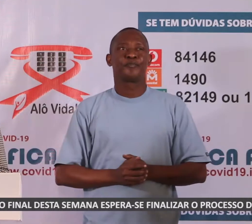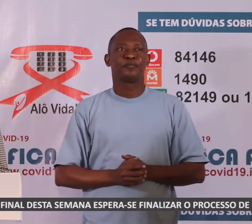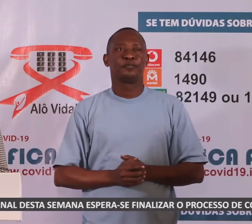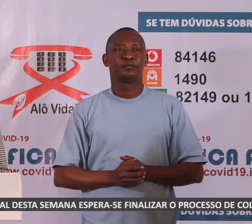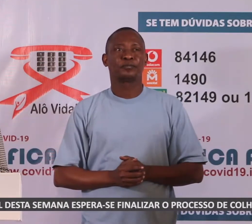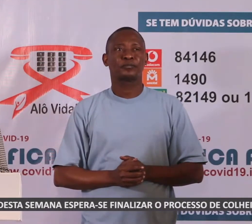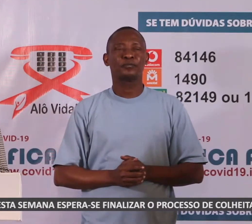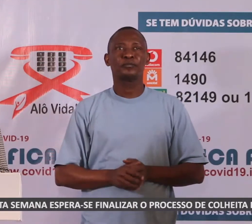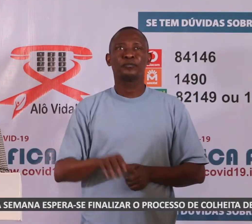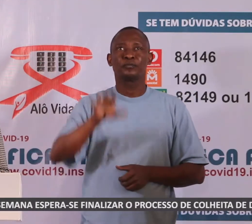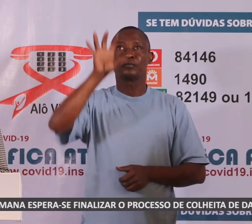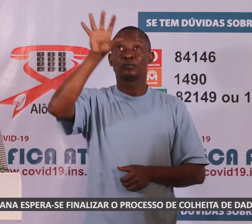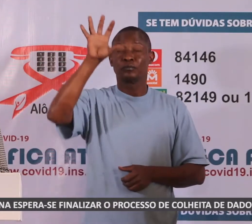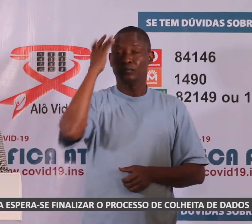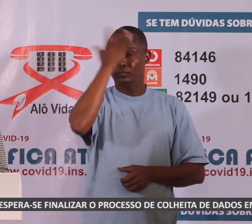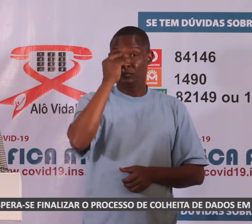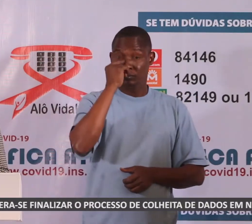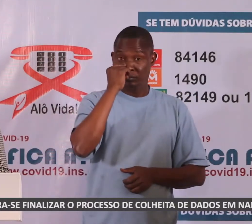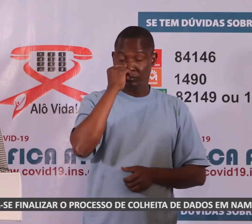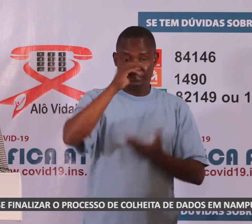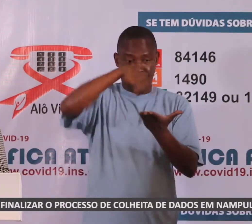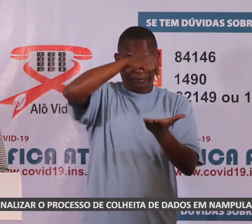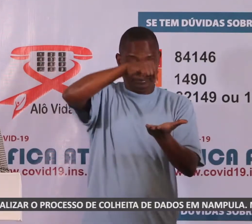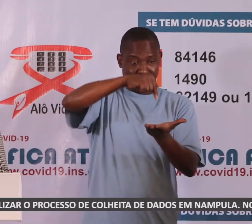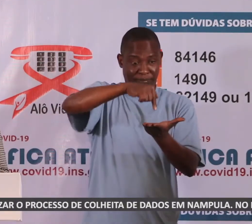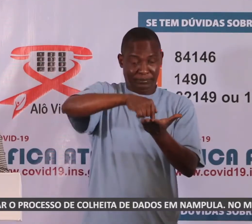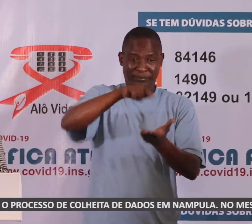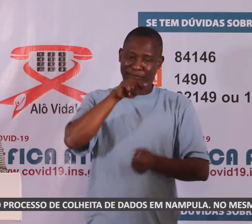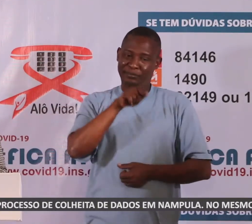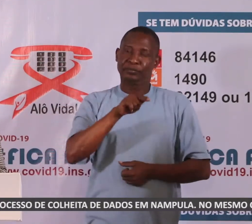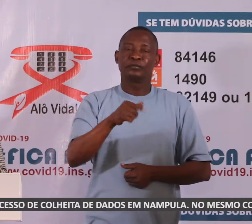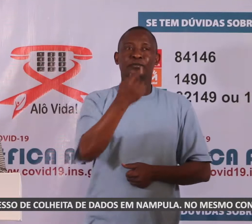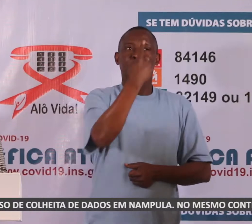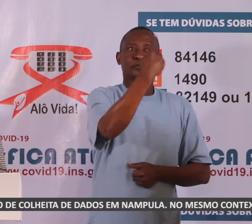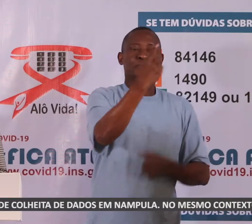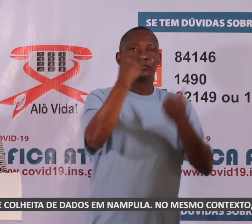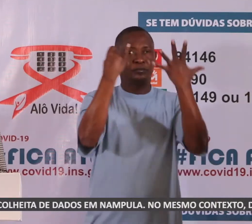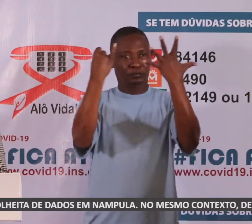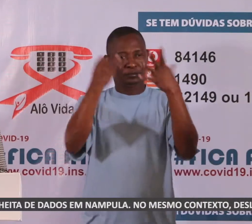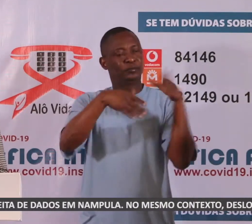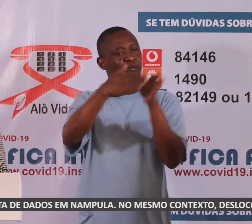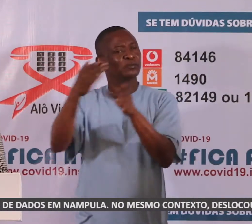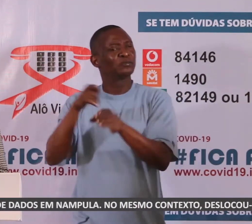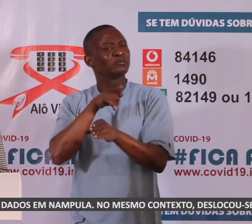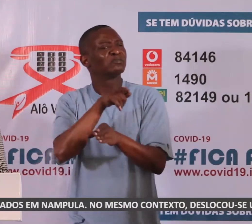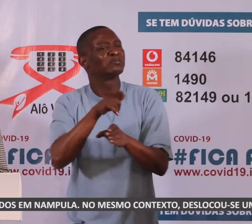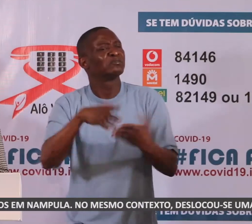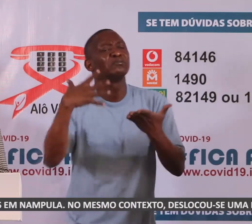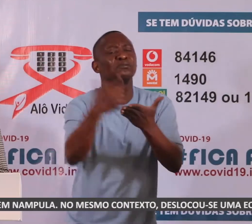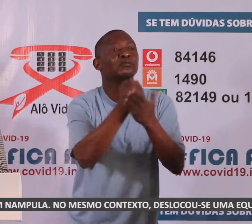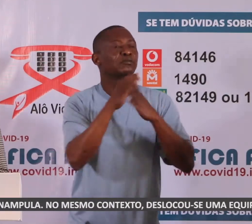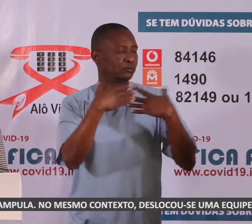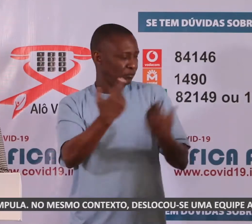16 são da província de Nampula, cidade de Nampula, e estes todos eles resultam da vigilância ativa nas nossas unidades